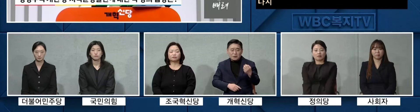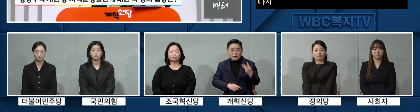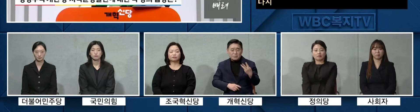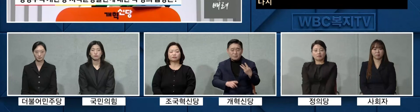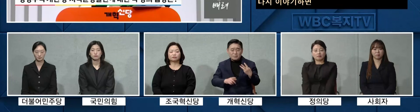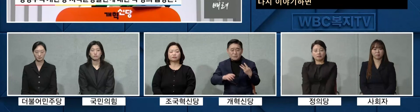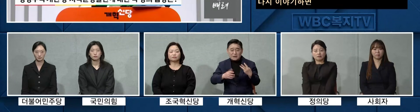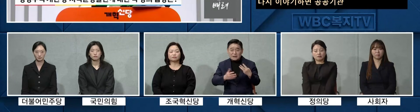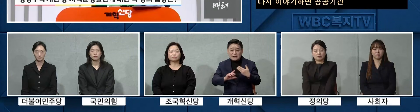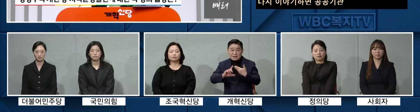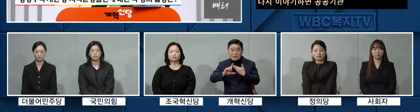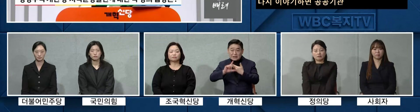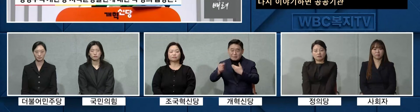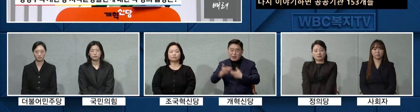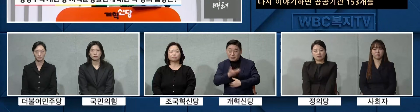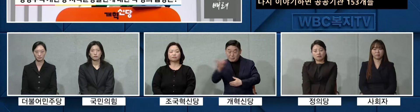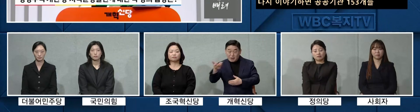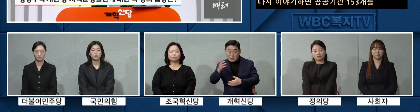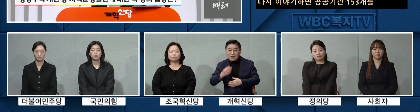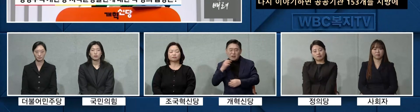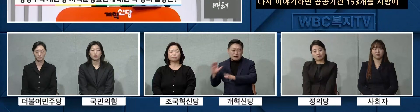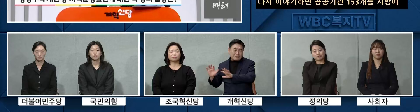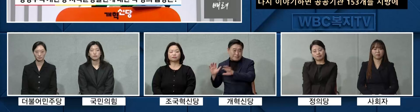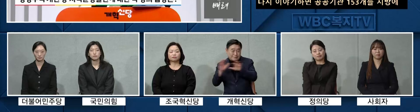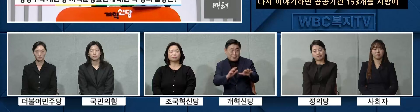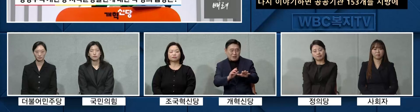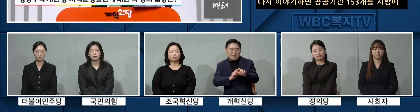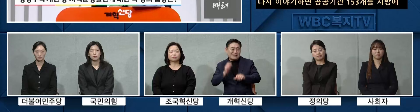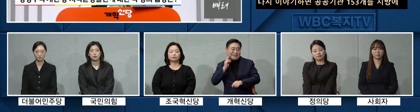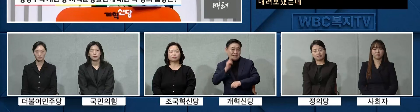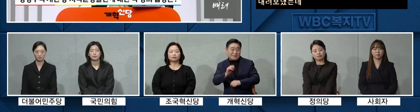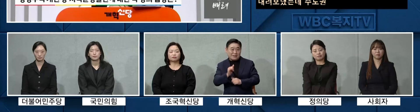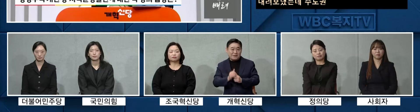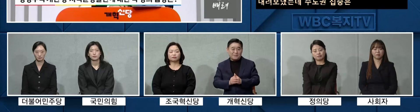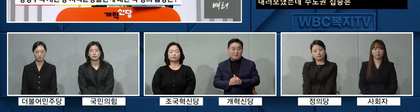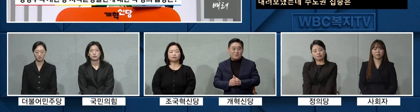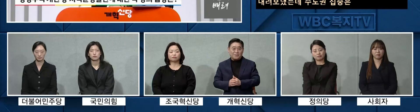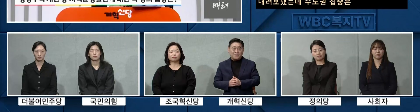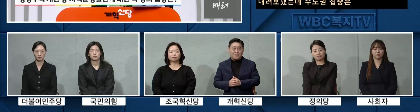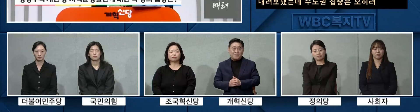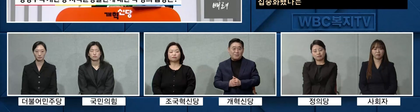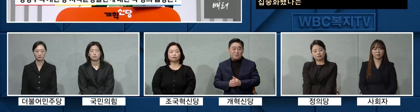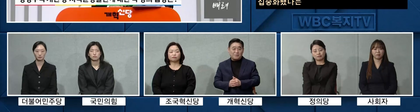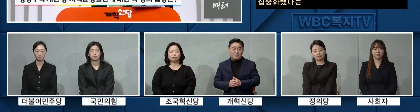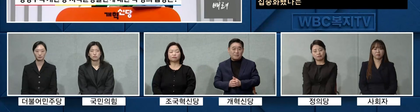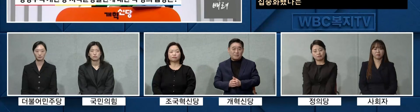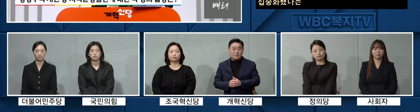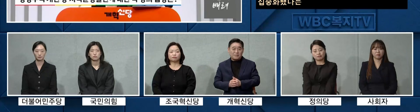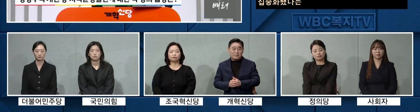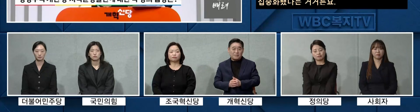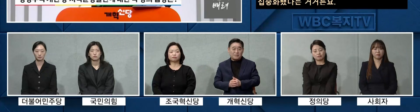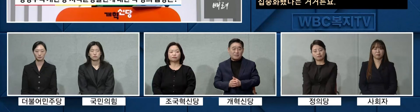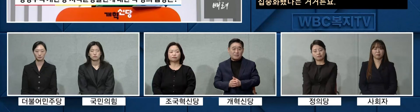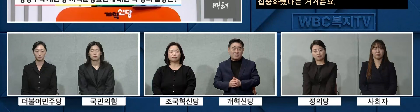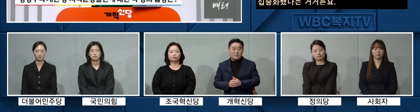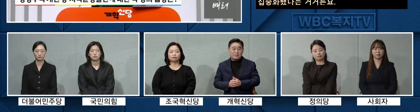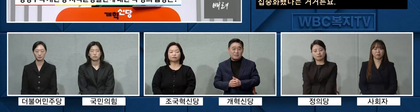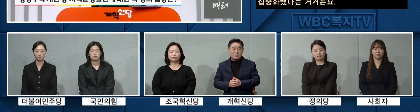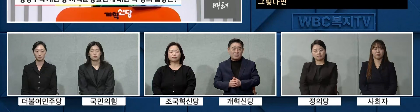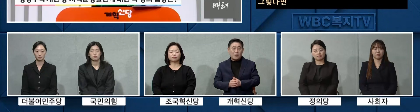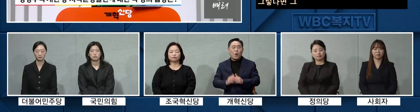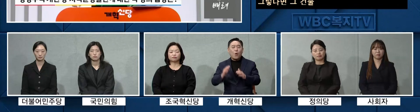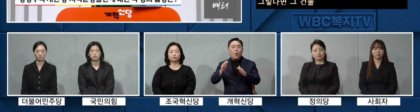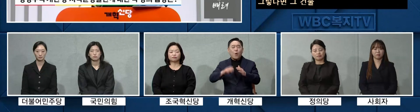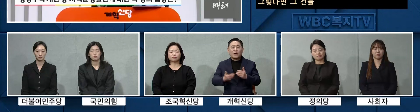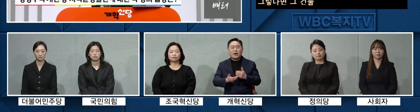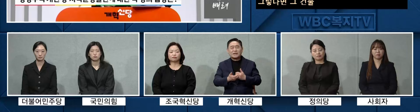지방에 내려보내는데 수도권 집중은 오히려 더 집중화됐다는 거거든요. 그렇다면 그 건물을 또는 그